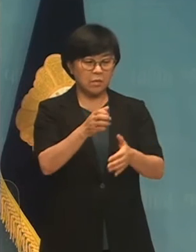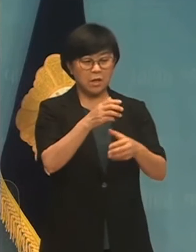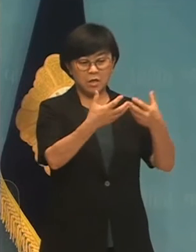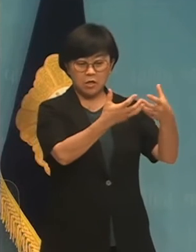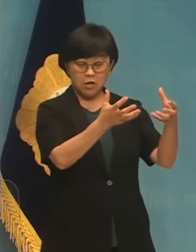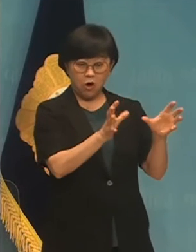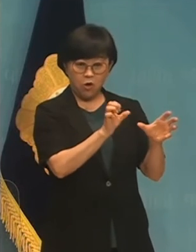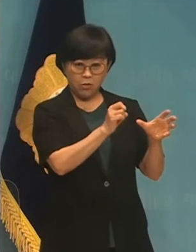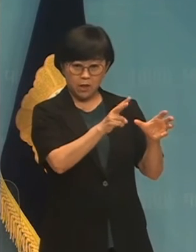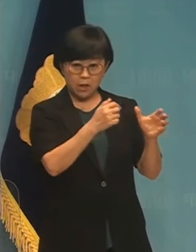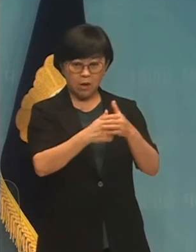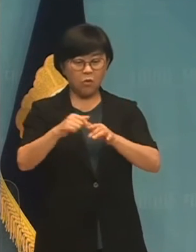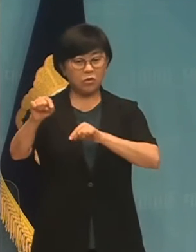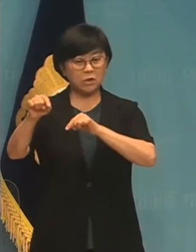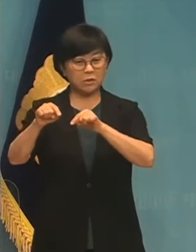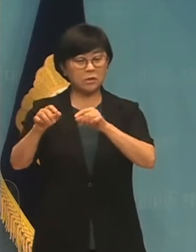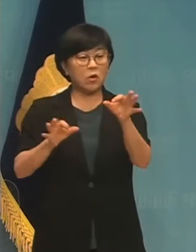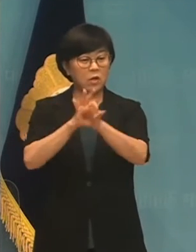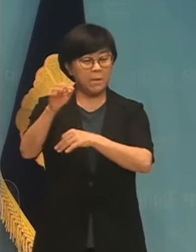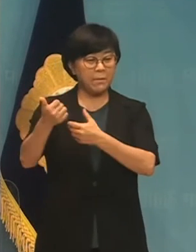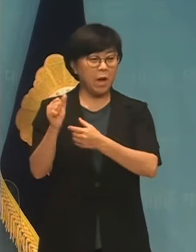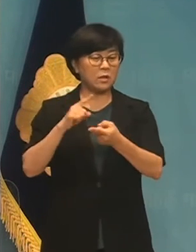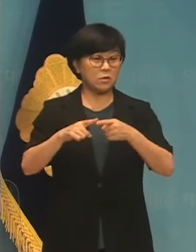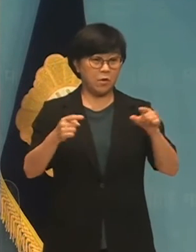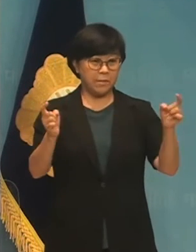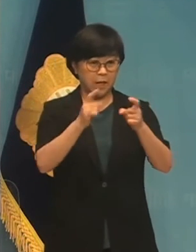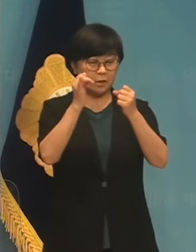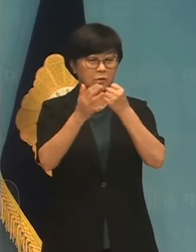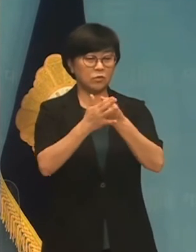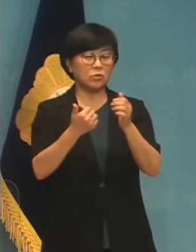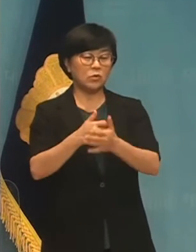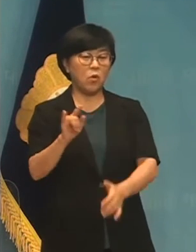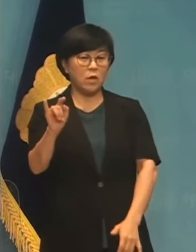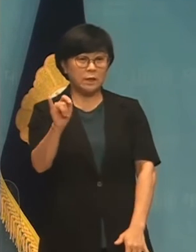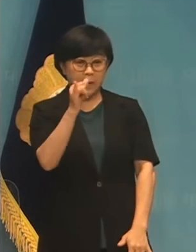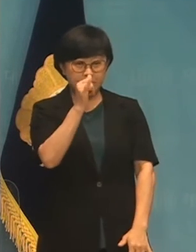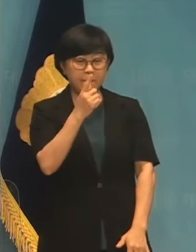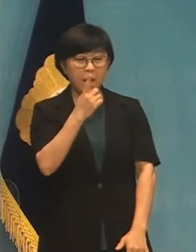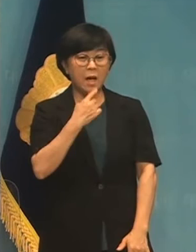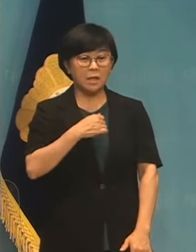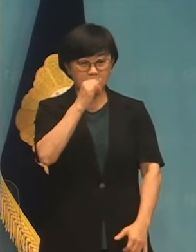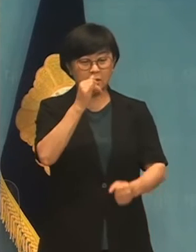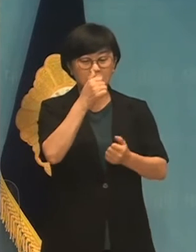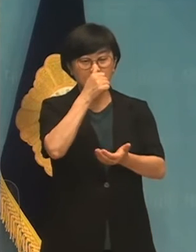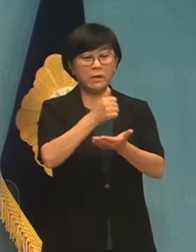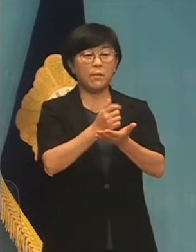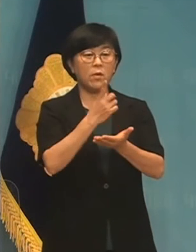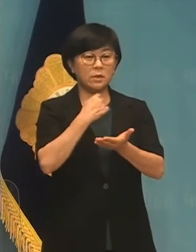여당이 다툴 때도, 범죄를 저지른 재벌 총수 앞에서도 대통령은 침묵했습니다.